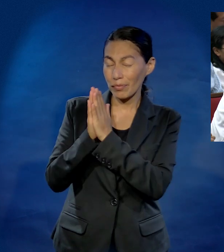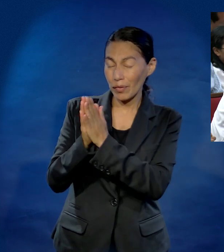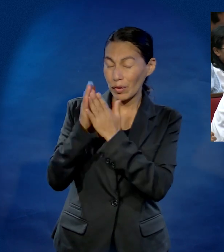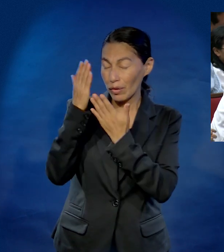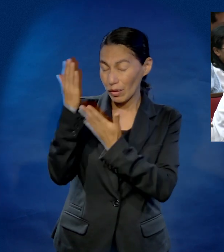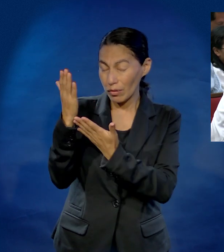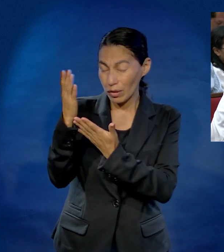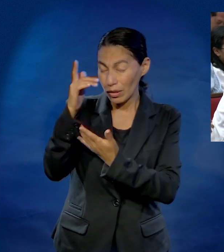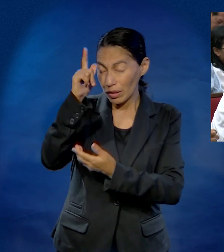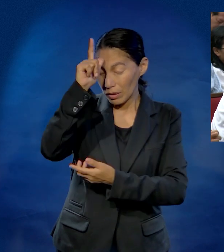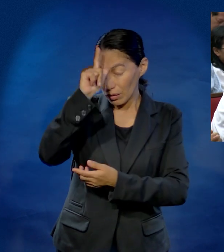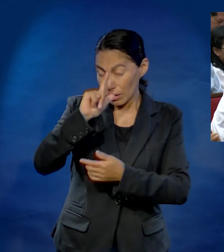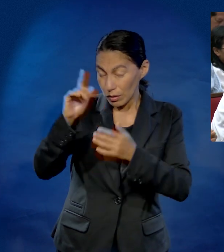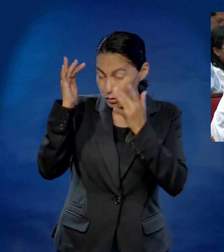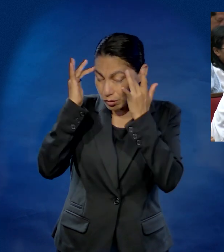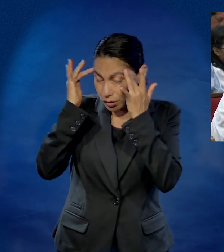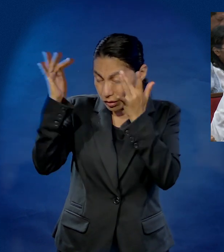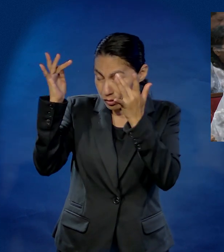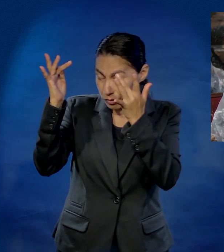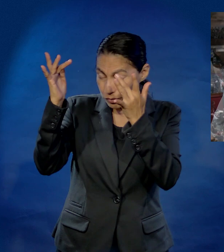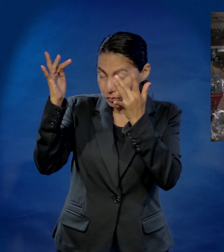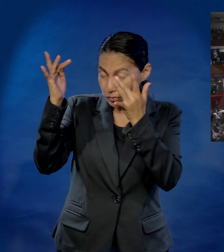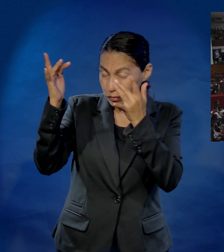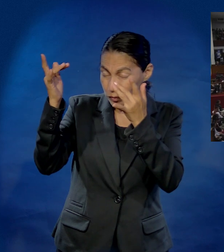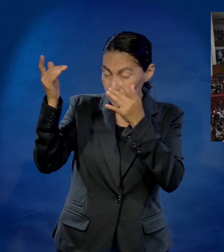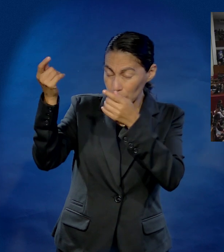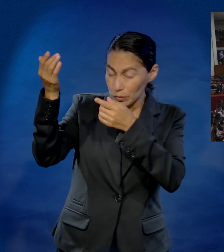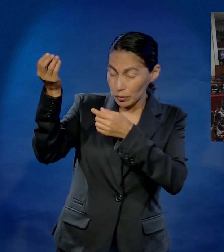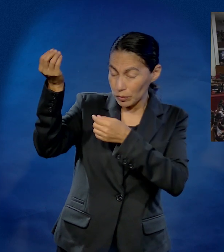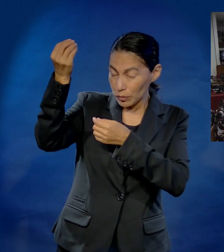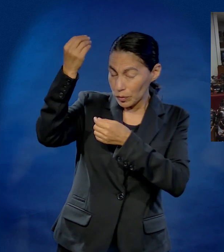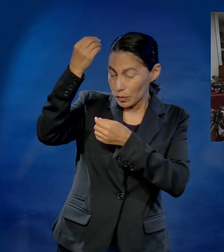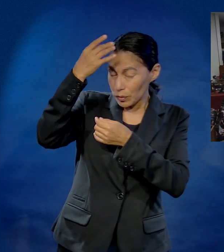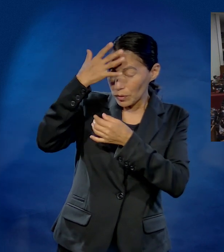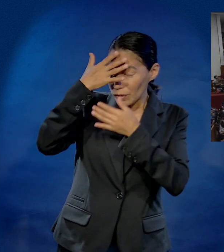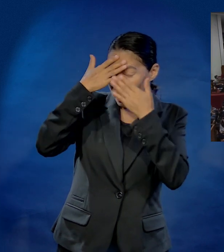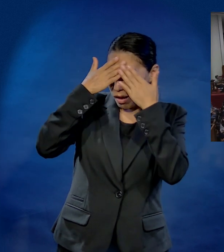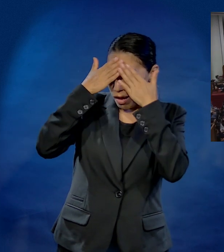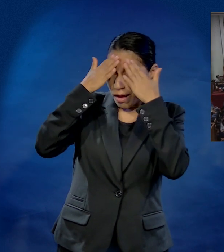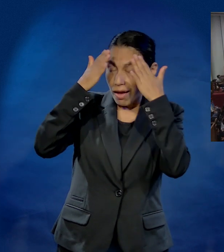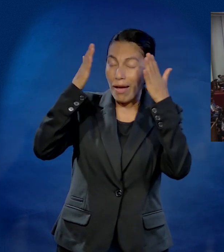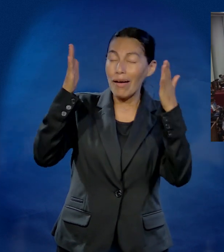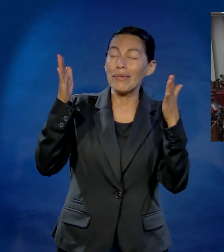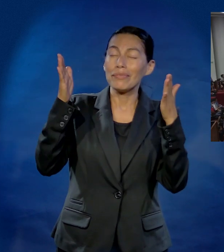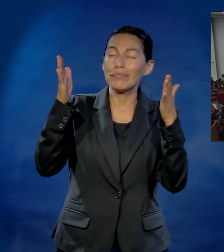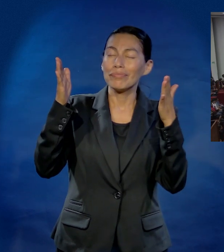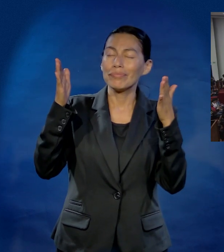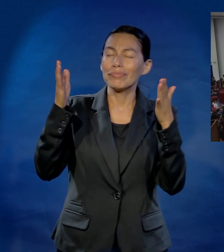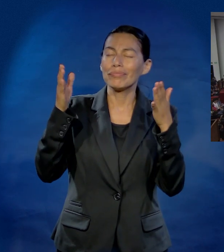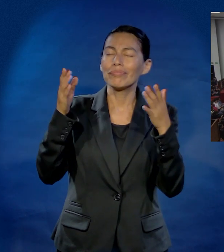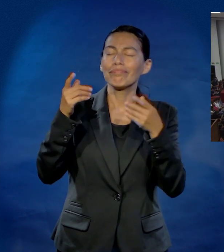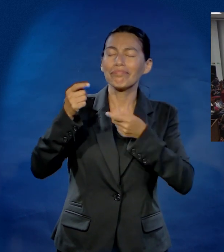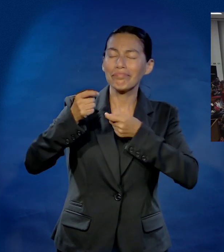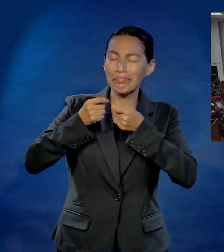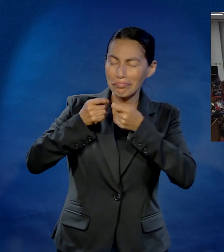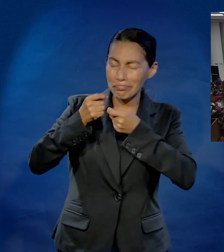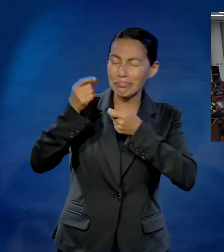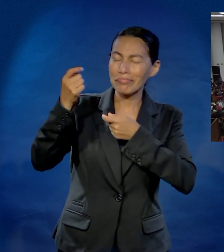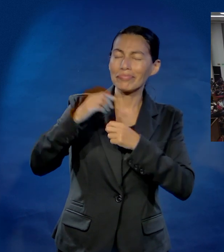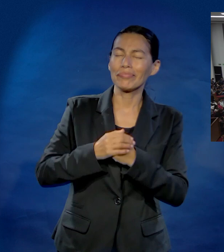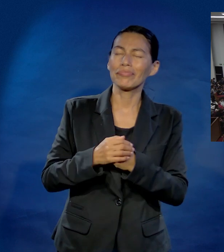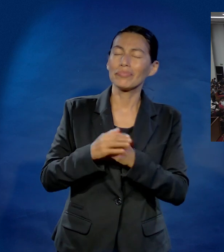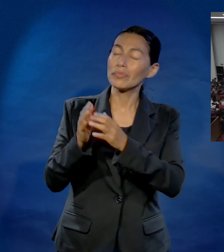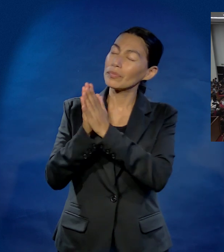Santo pueda controlar nuestra mente en esta hora y puedas dar un mensaje certero a nuestras